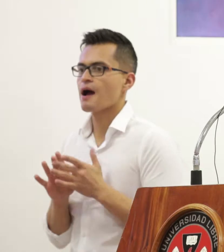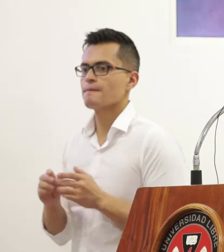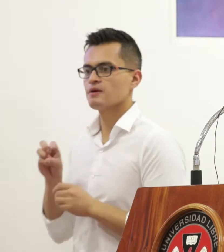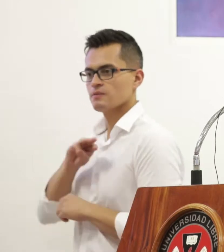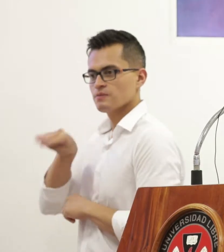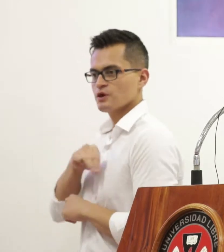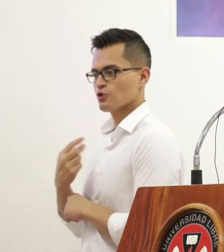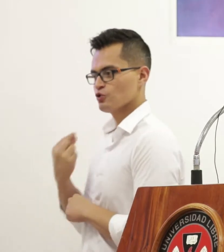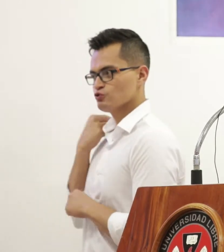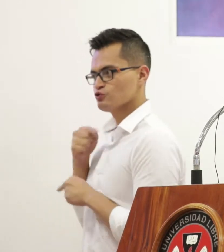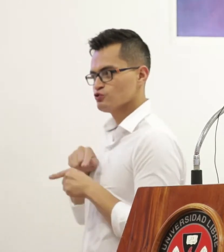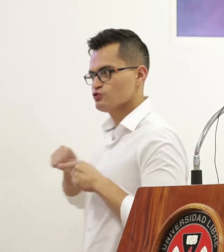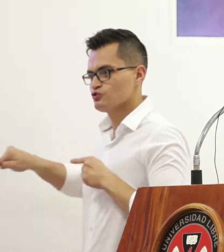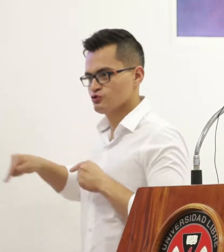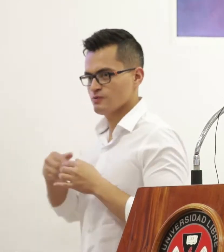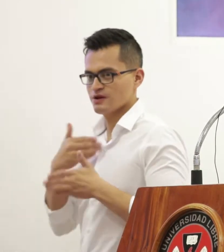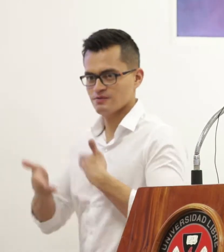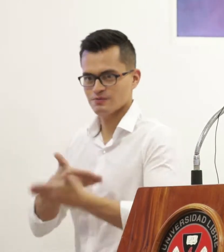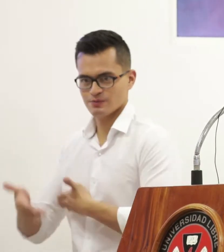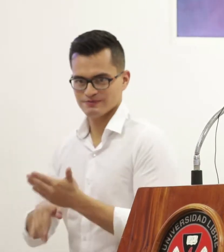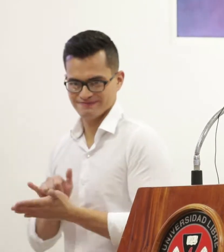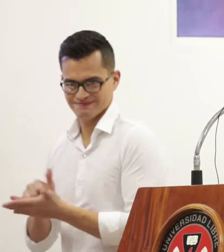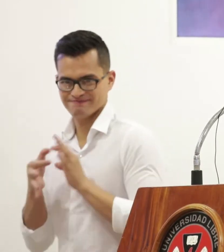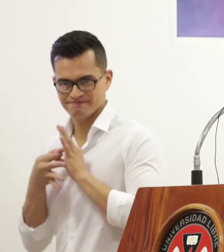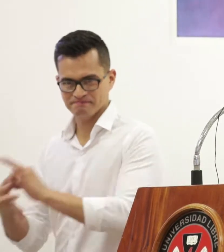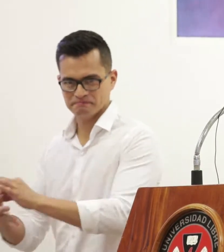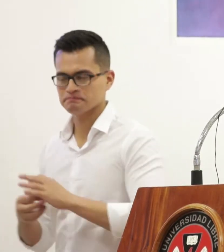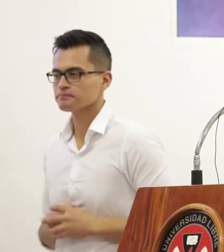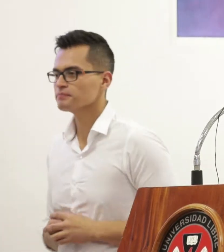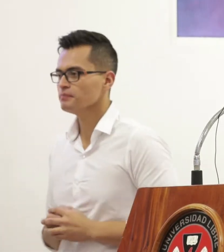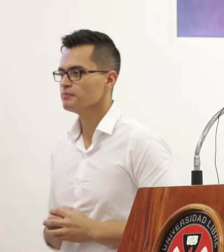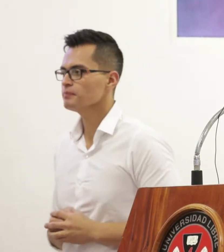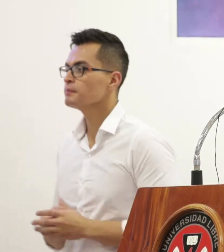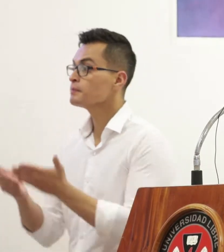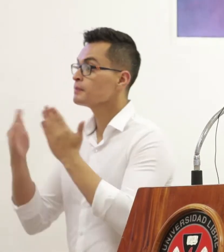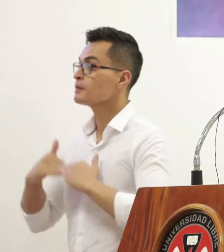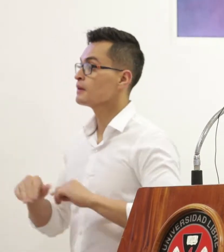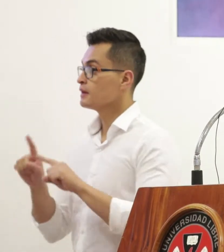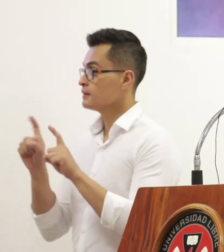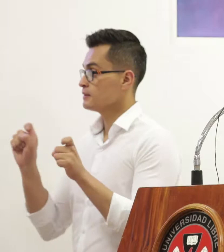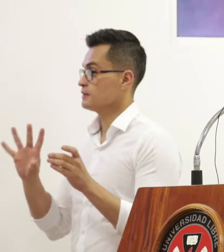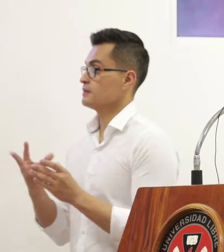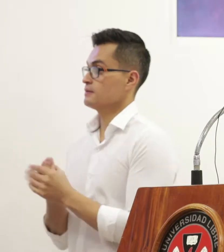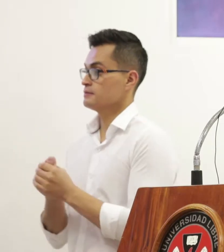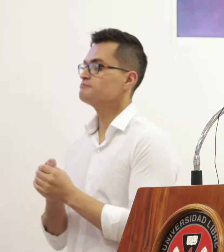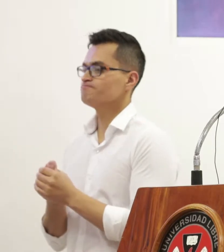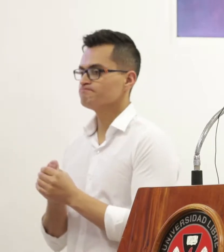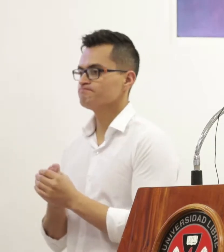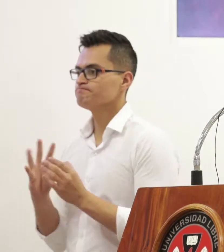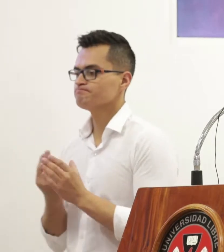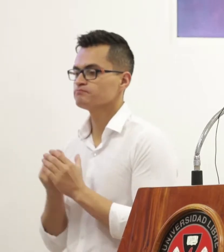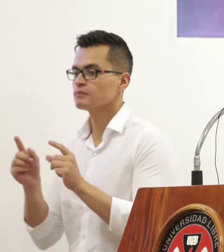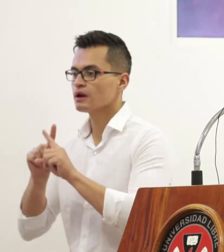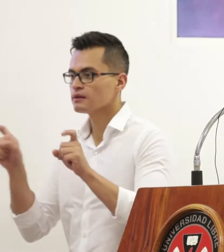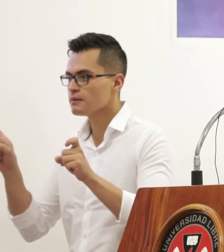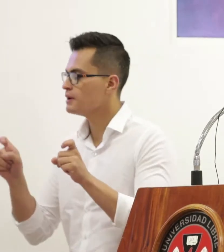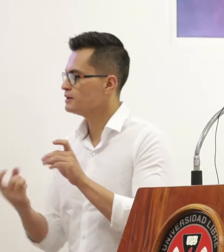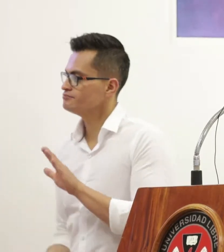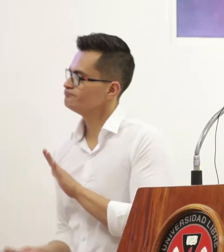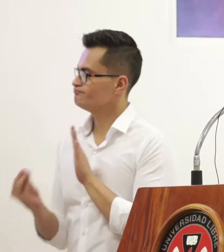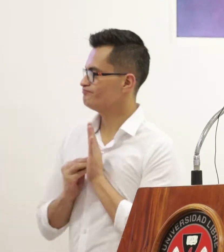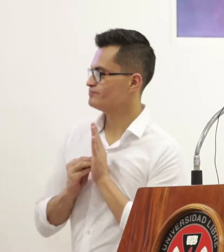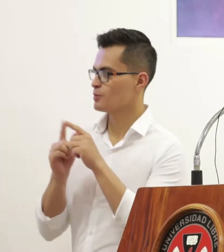esta semana. En materia de inclusión, este ha sido un tema que ha sido parte de la línea central